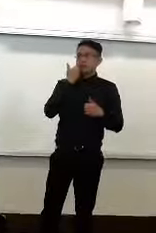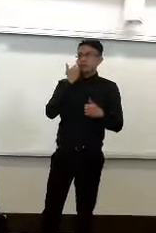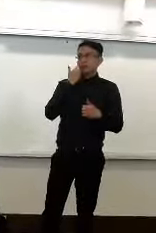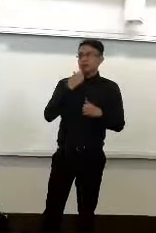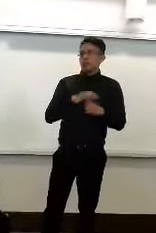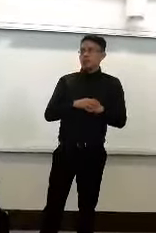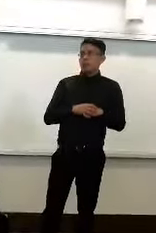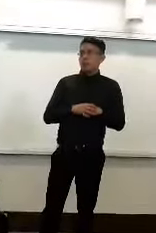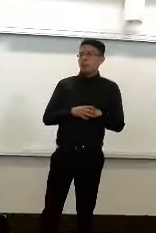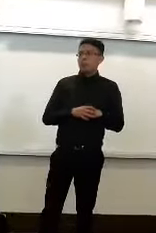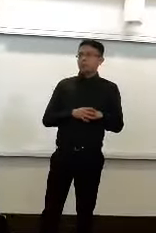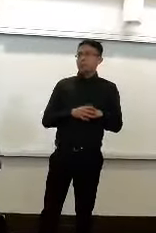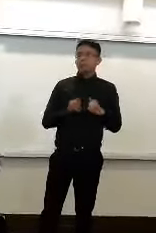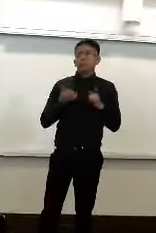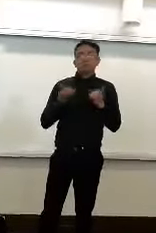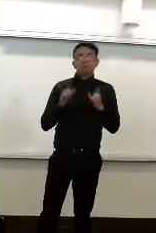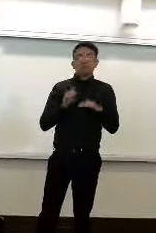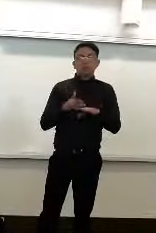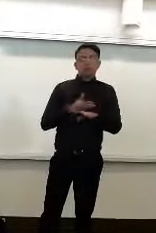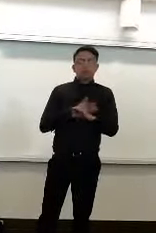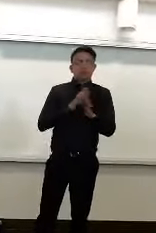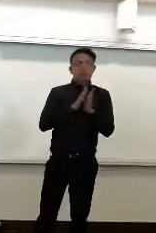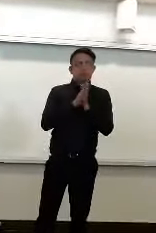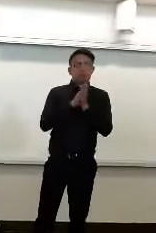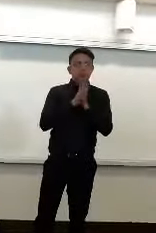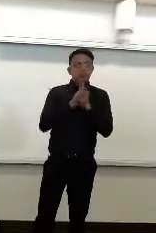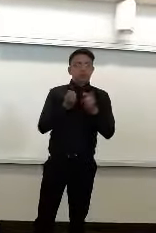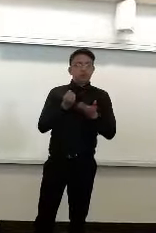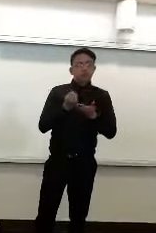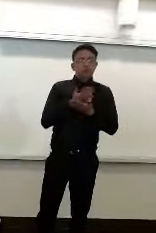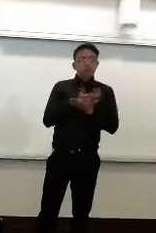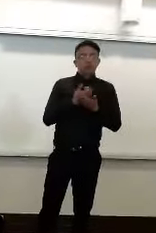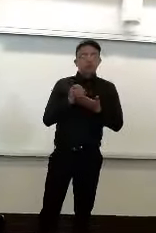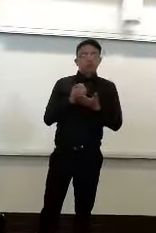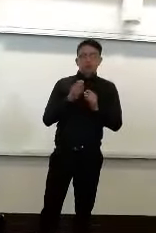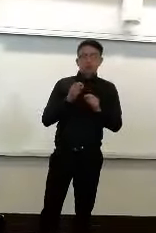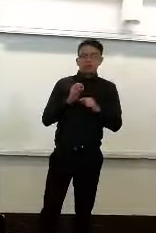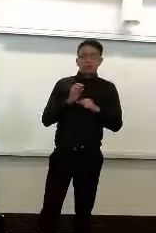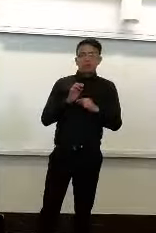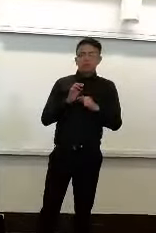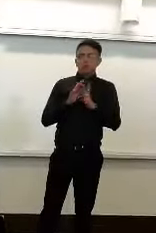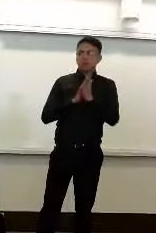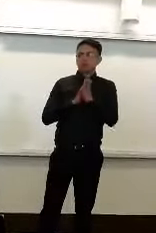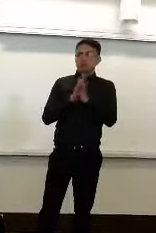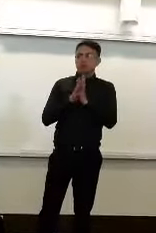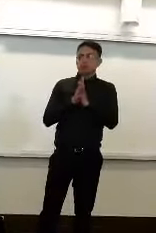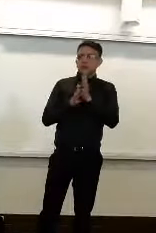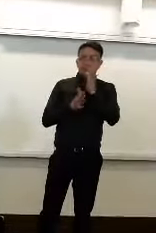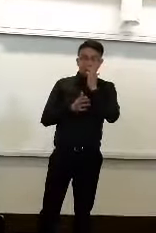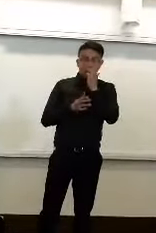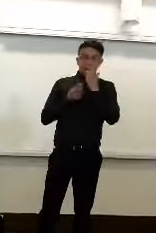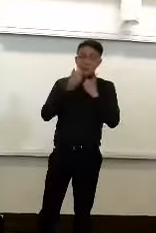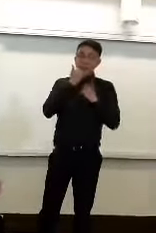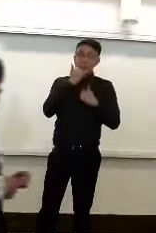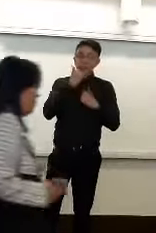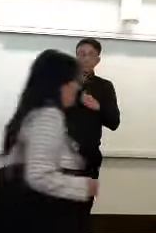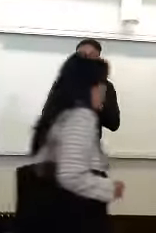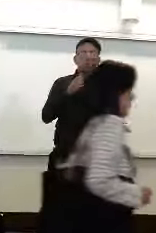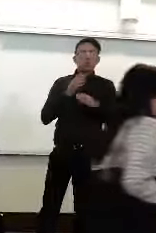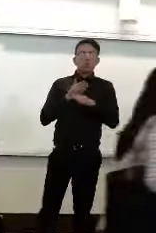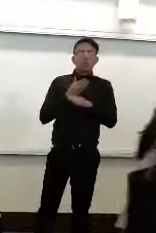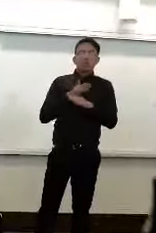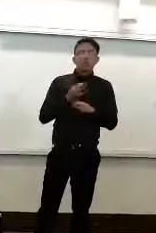Ya, creo que ya hablaron sobre todo este tema y creo que alcanzaron las diapositivas del panel anterior, pero digamos que el problema jurídico, como lo analiza